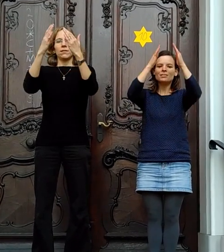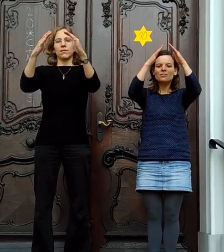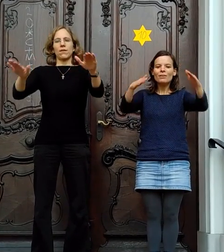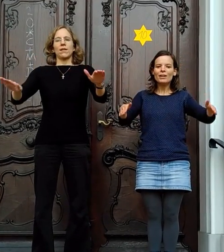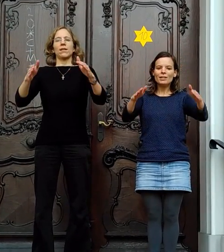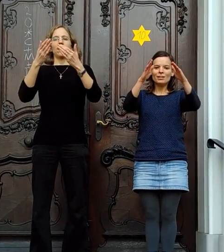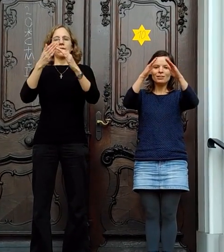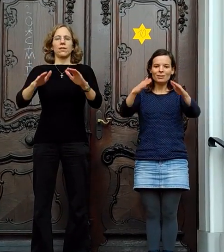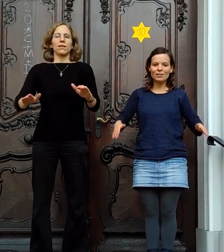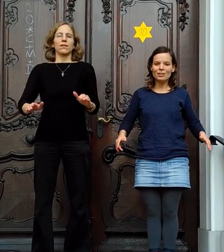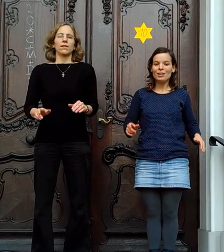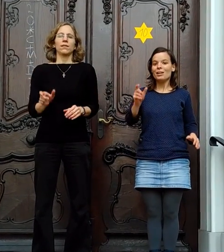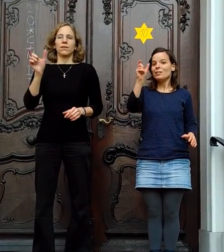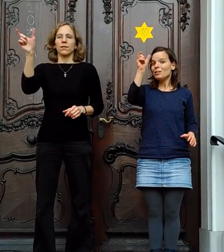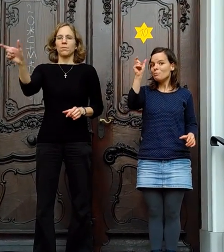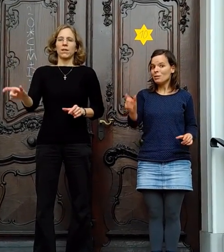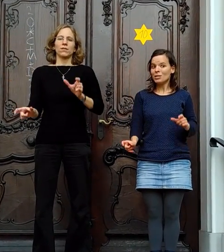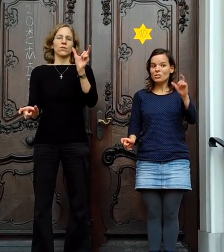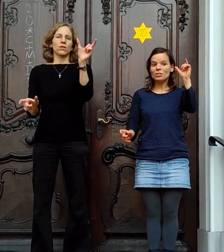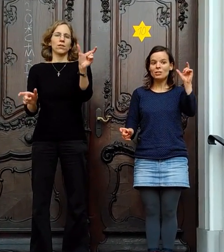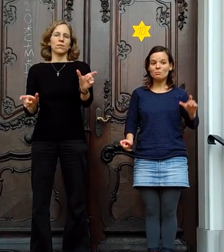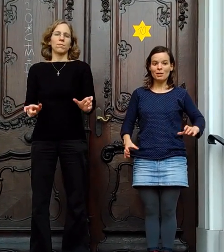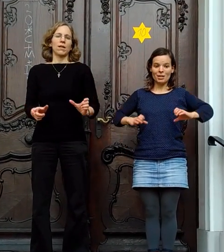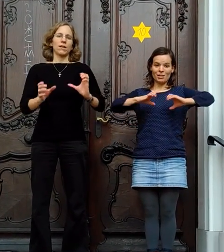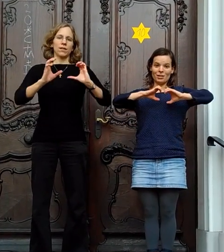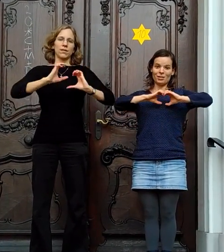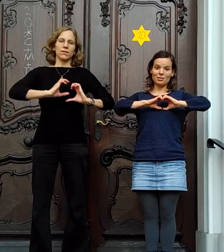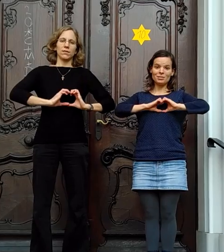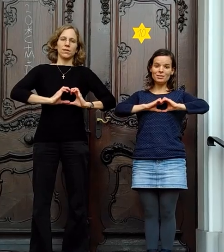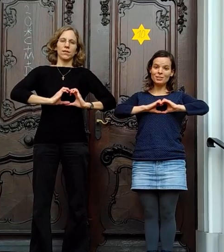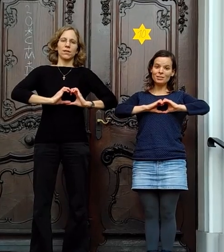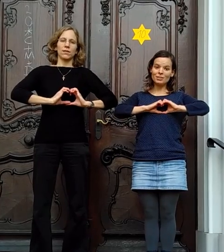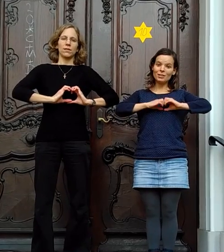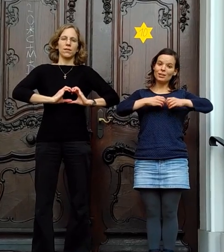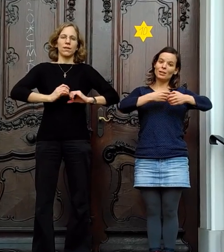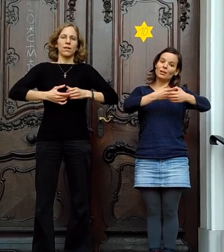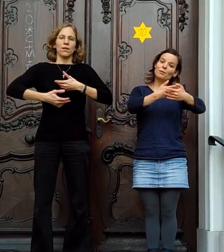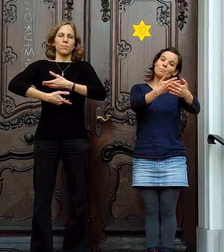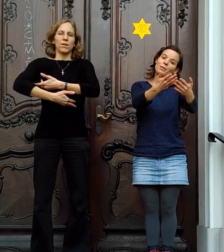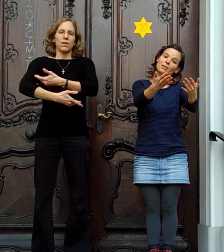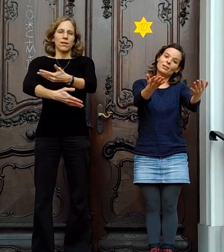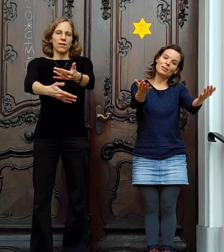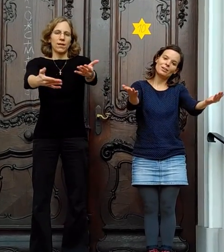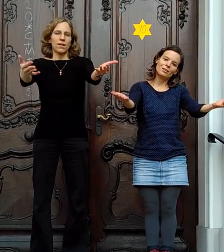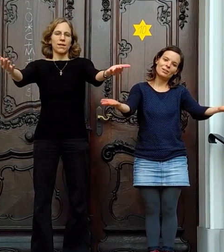Weihnachten, die Menschen machen sich bereit